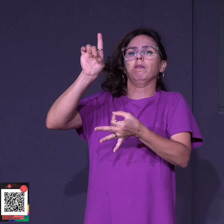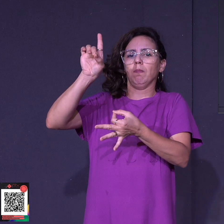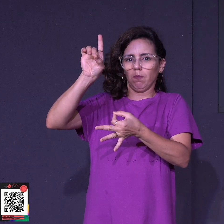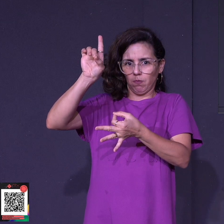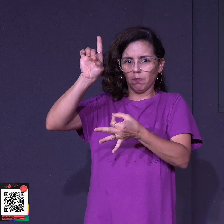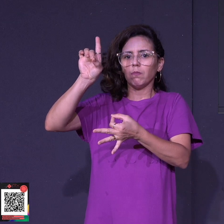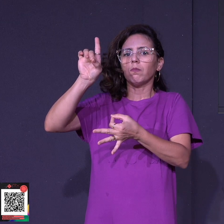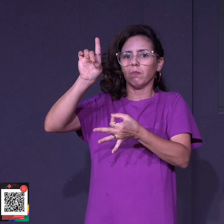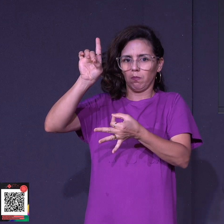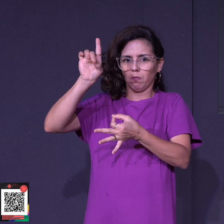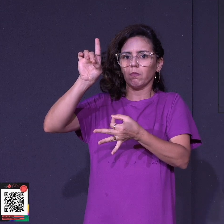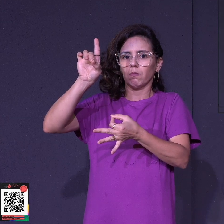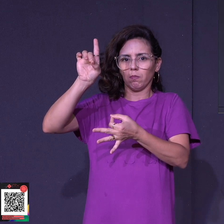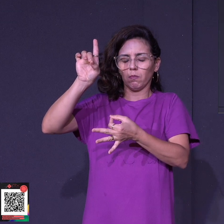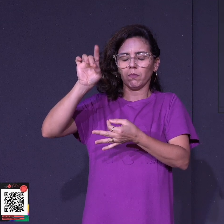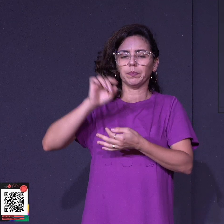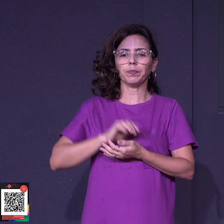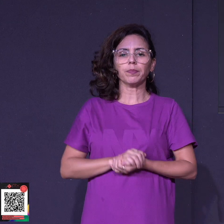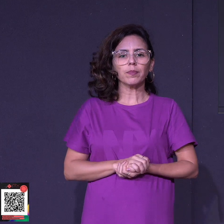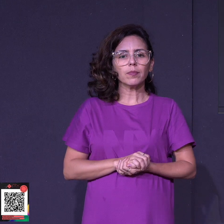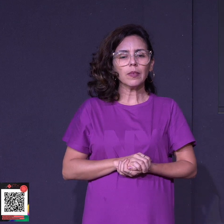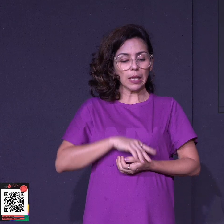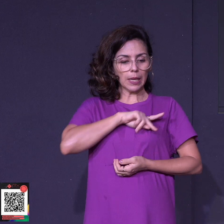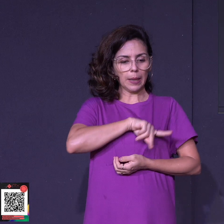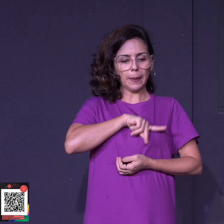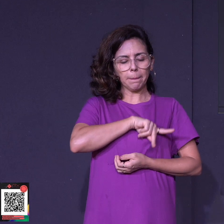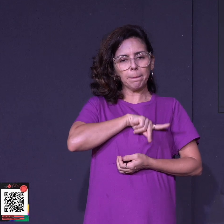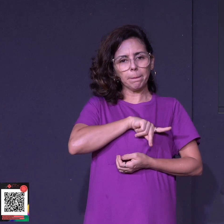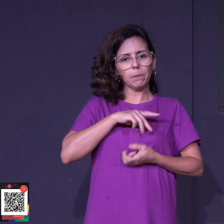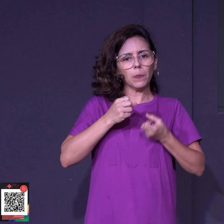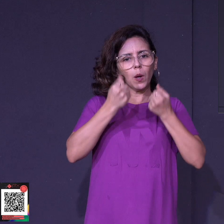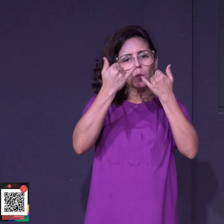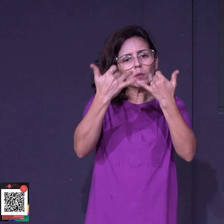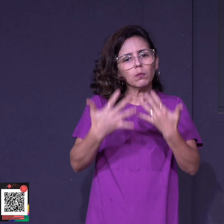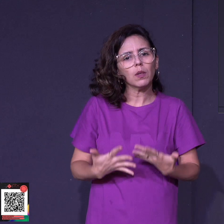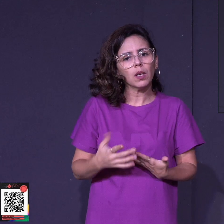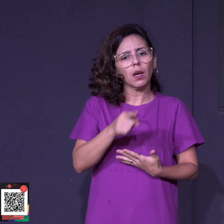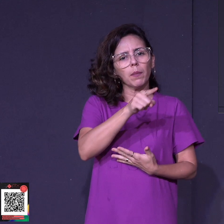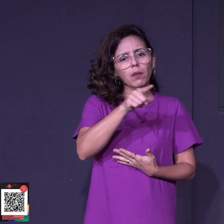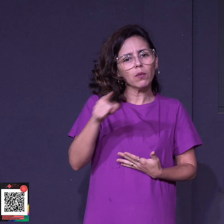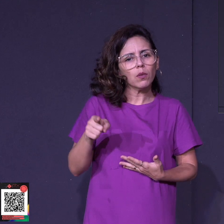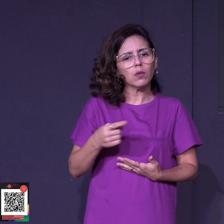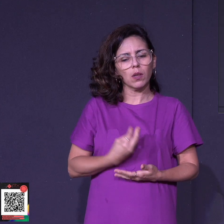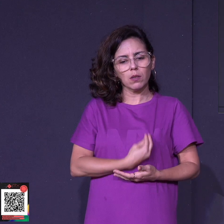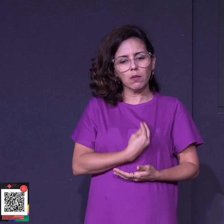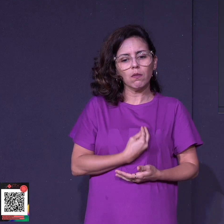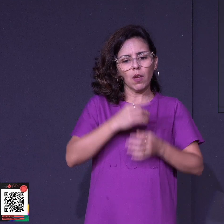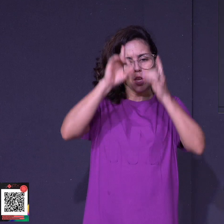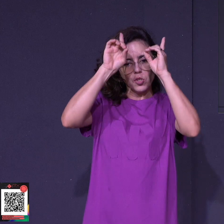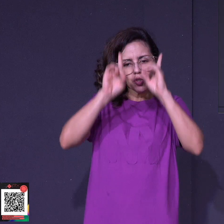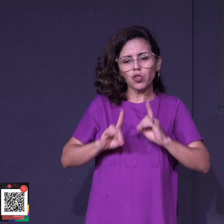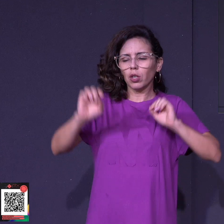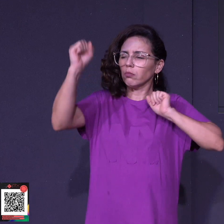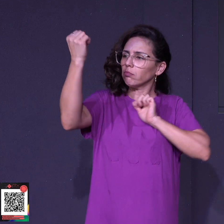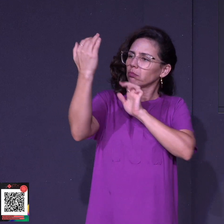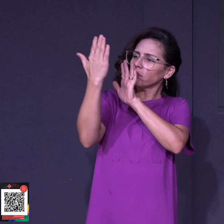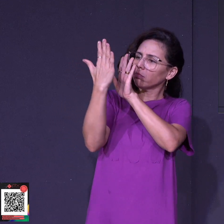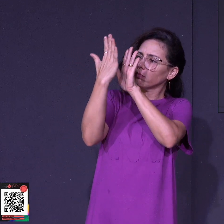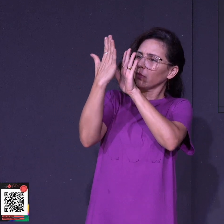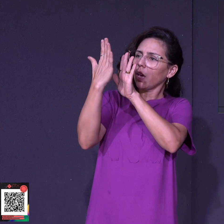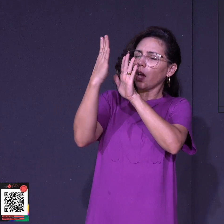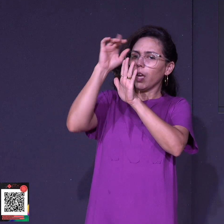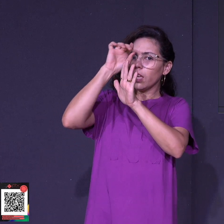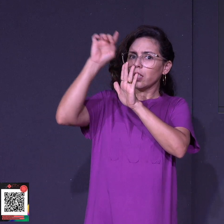aí Paulo diz: para que possais andar dignamente diante do Senhor, agradando-lhe em